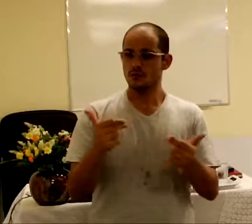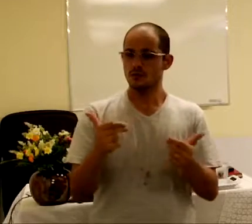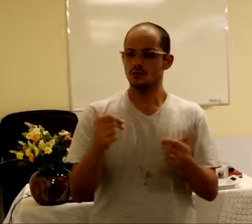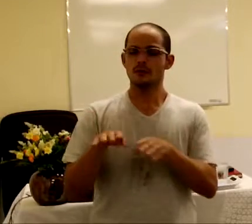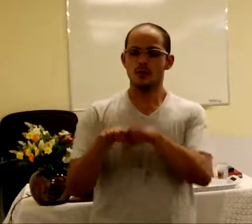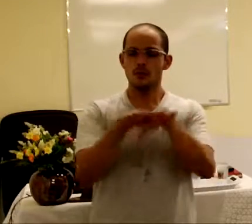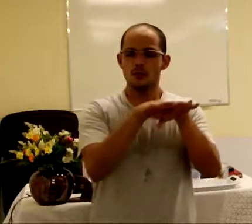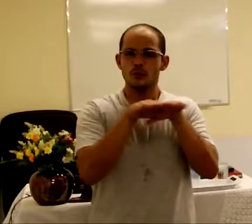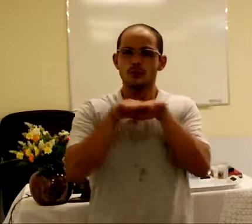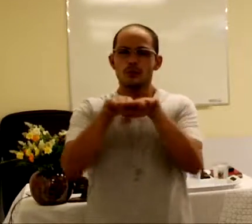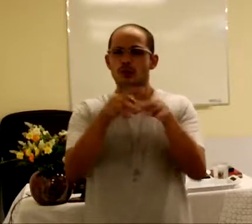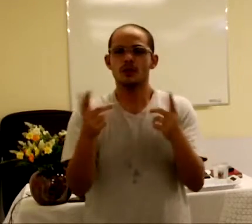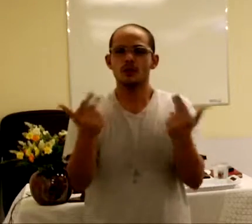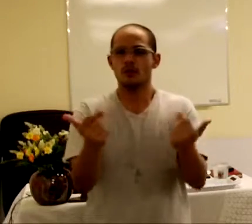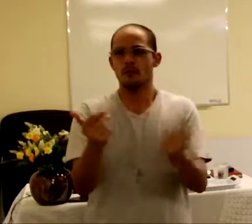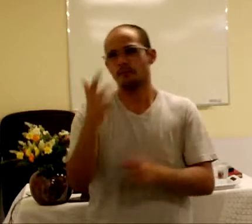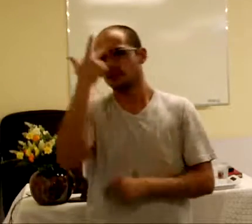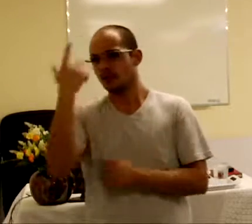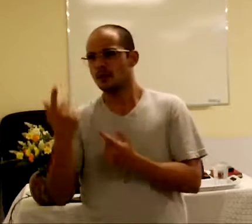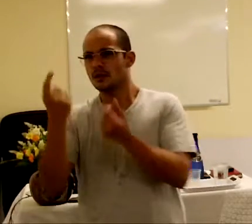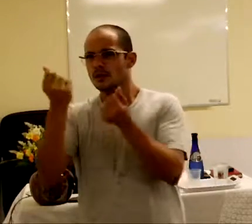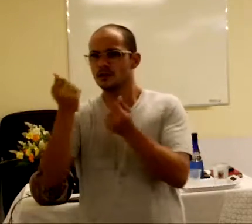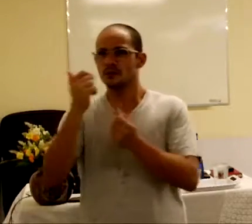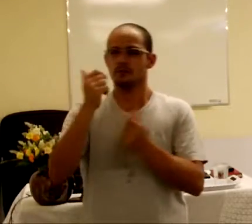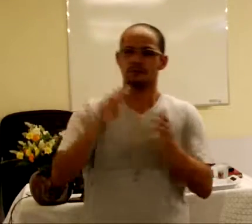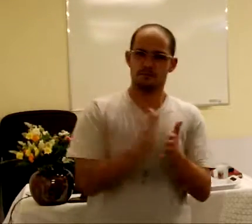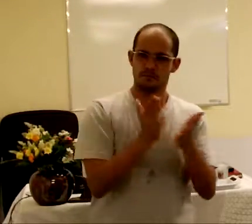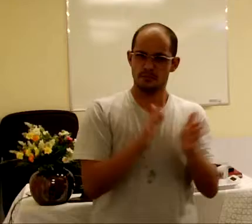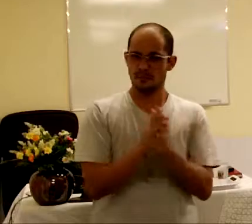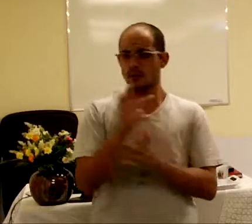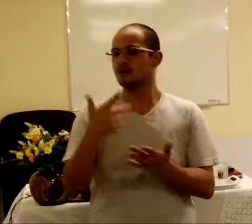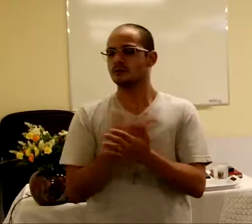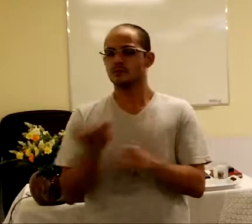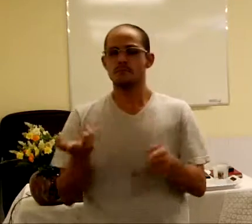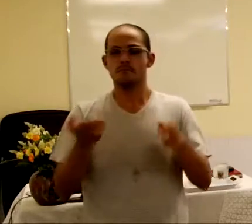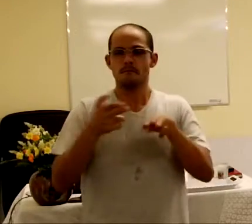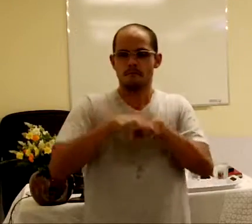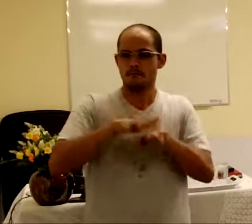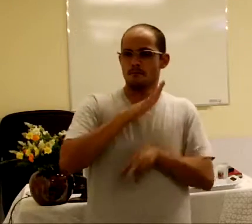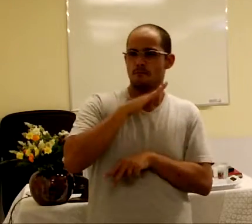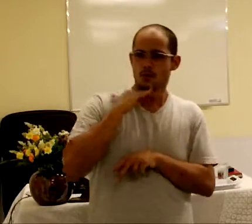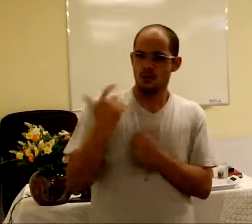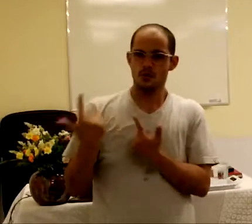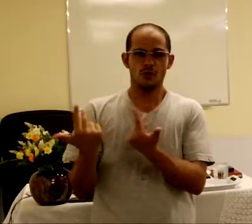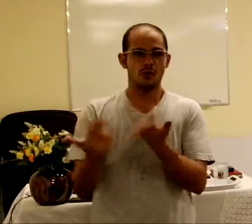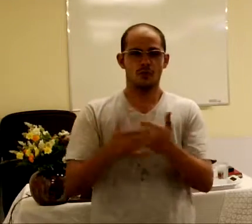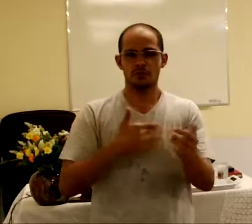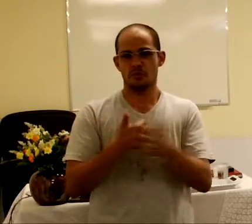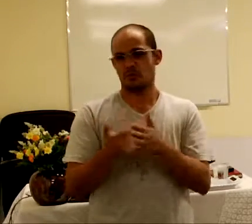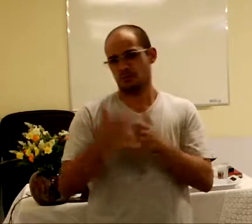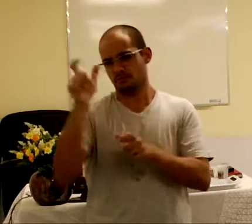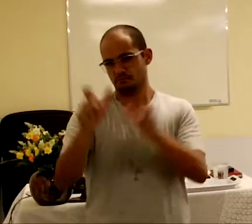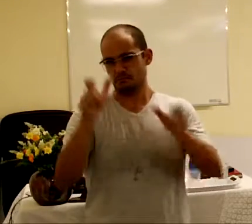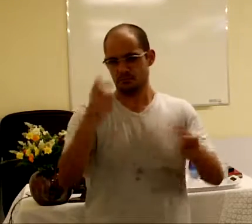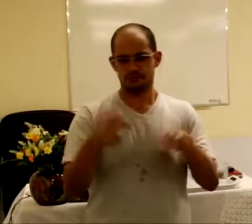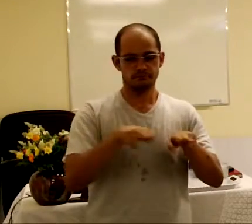tudo que é filho de rico, pobre, que é a morte, o desencarne. E no desencarne, aí não tem conversa.